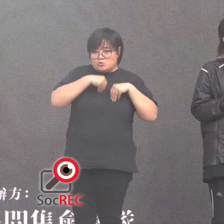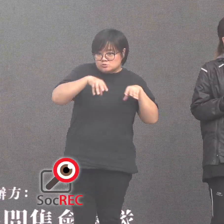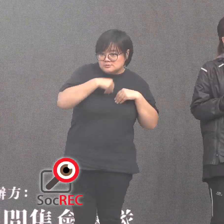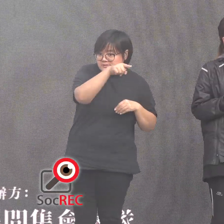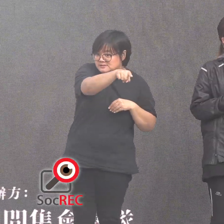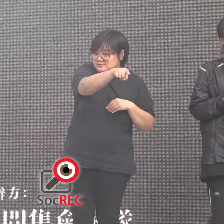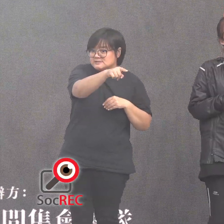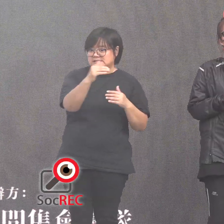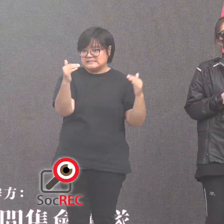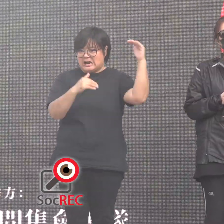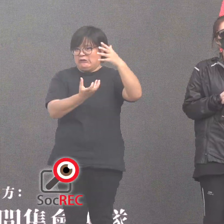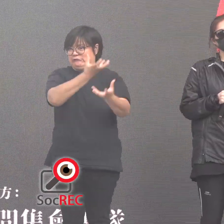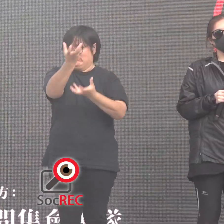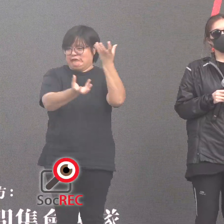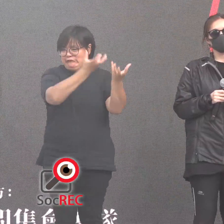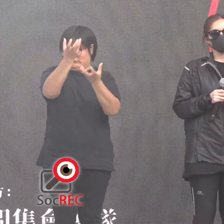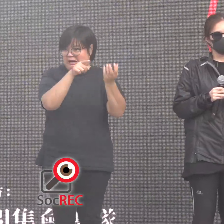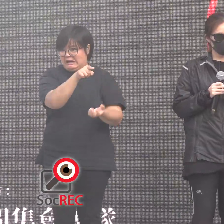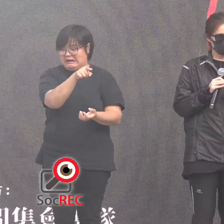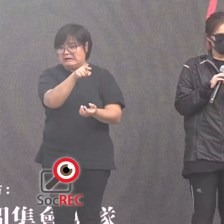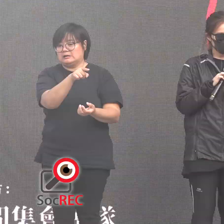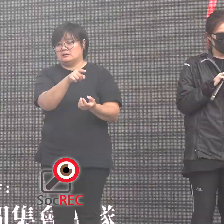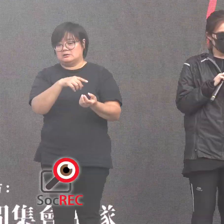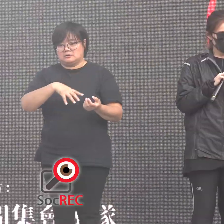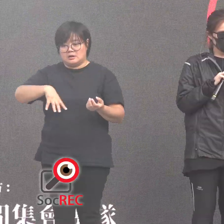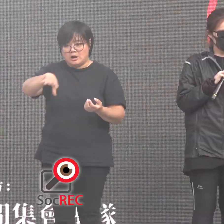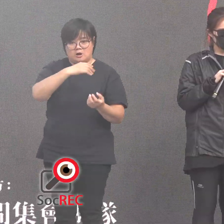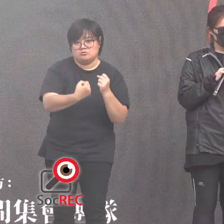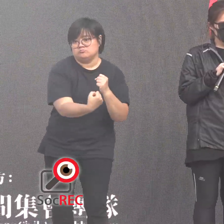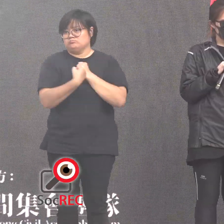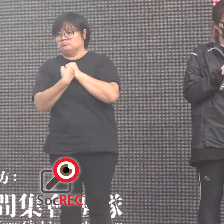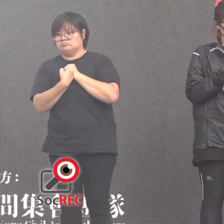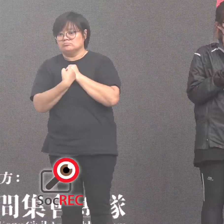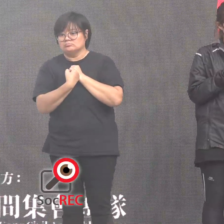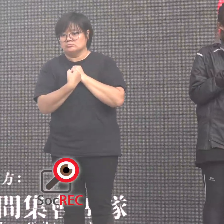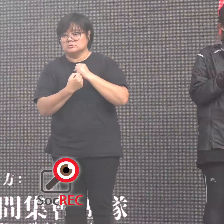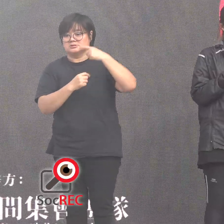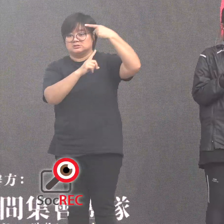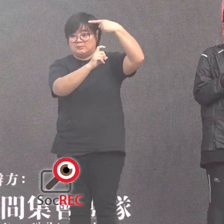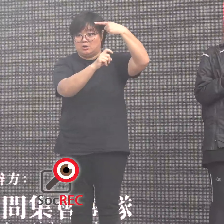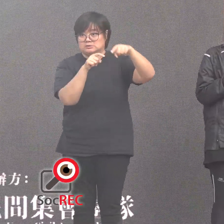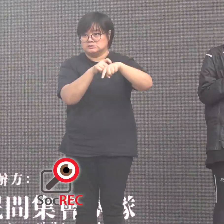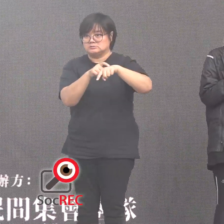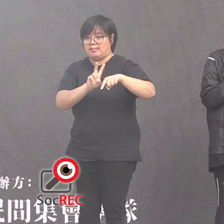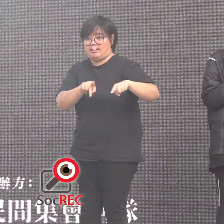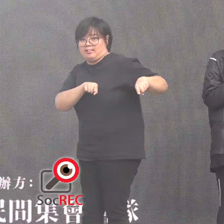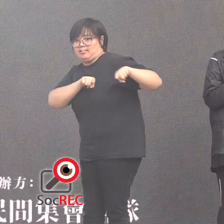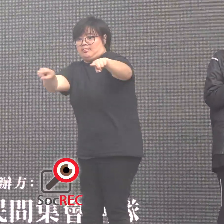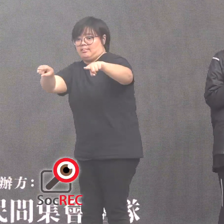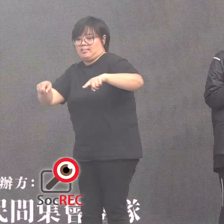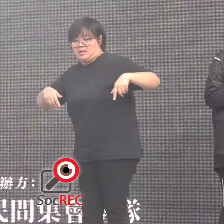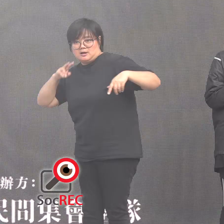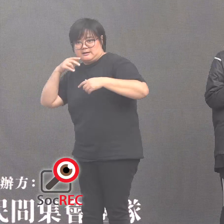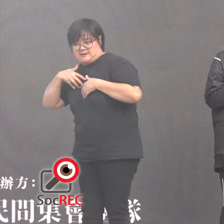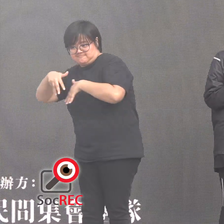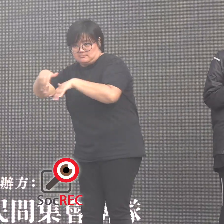哋喺當地嘅同一時間19號都會同我哋一齊遊行。我相信咧，就係